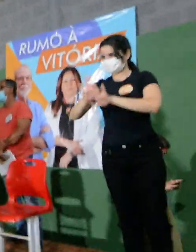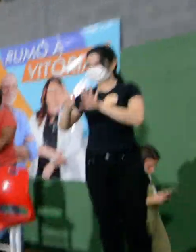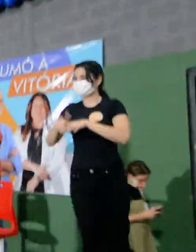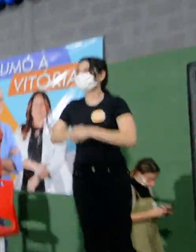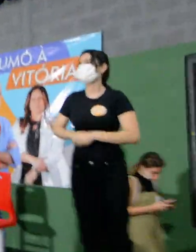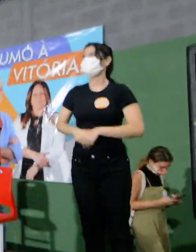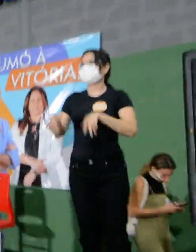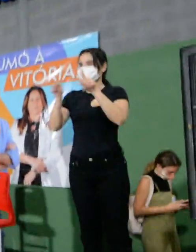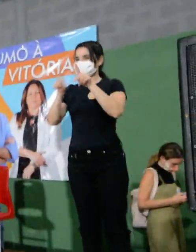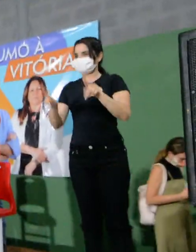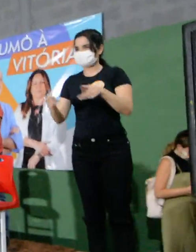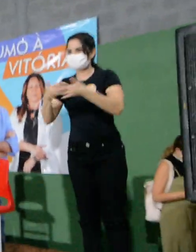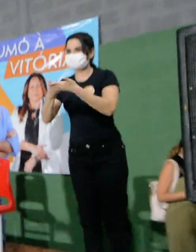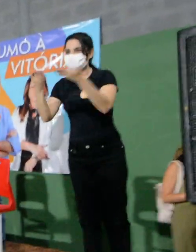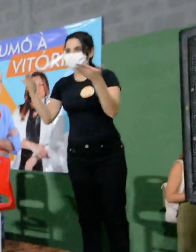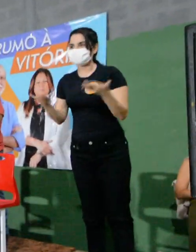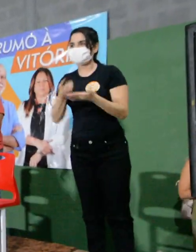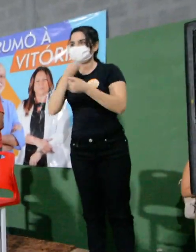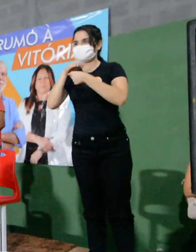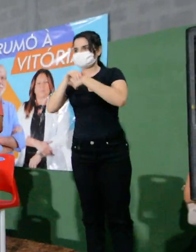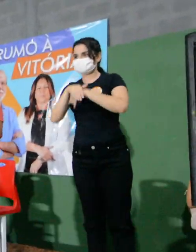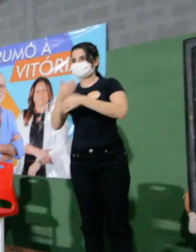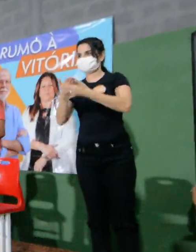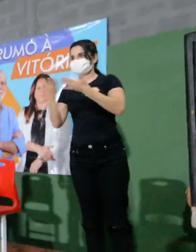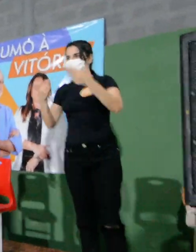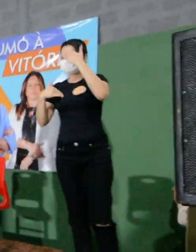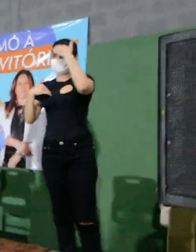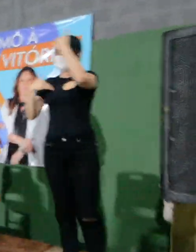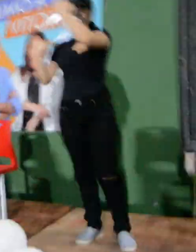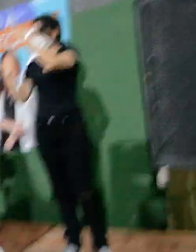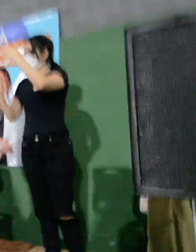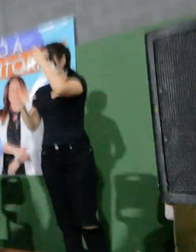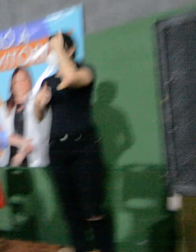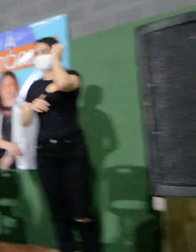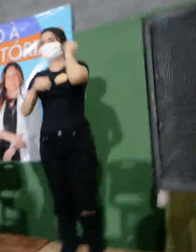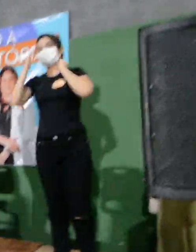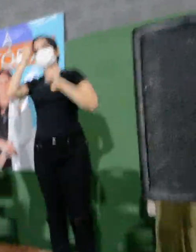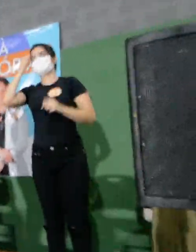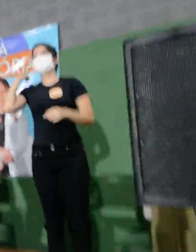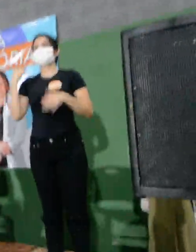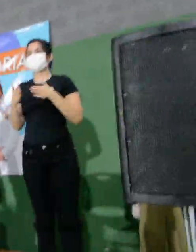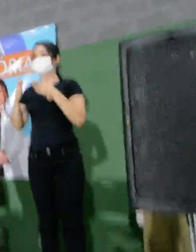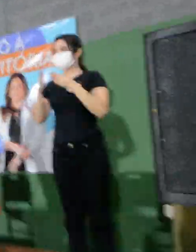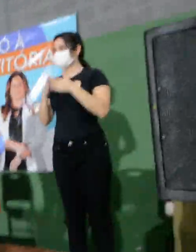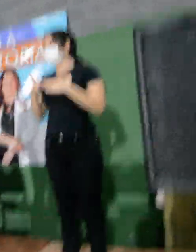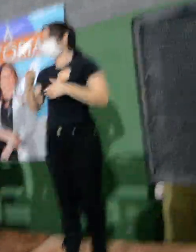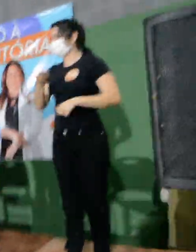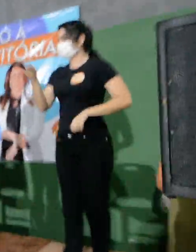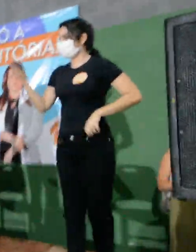com vocês boa noite obrigado padre pedir só para essas lindonas Vocês são lindas demais